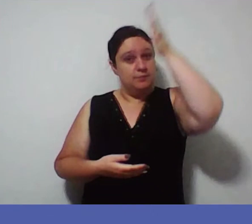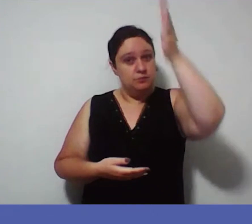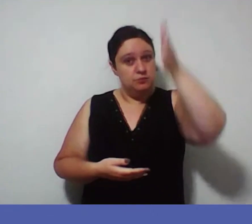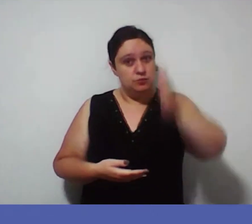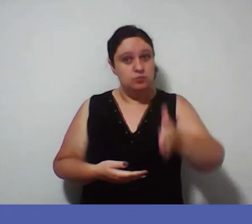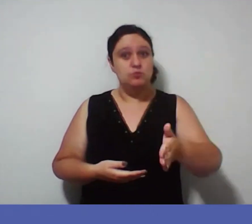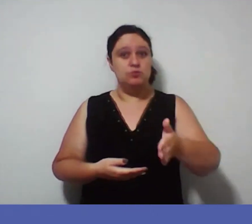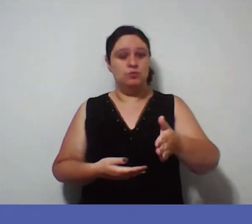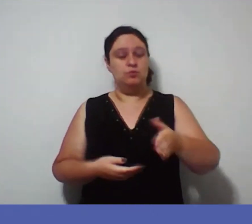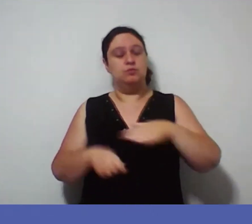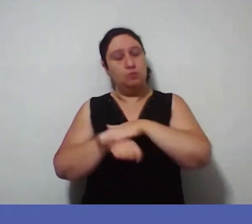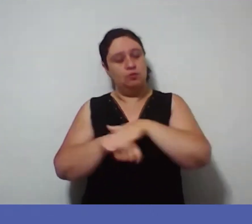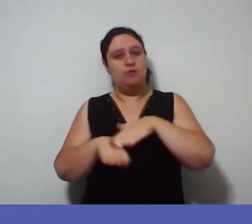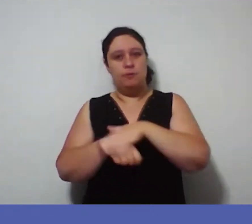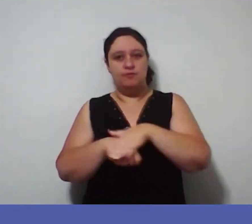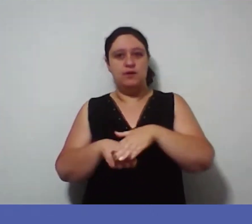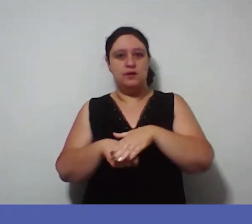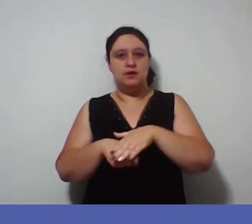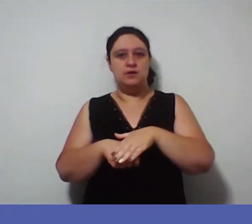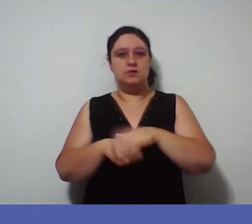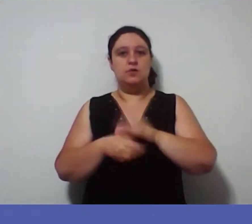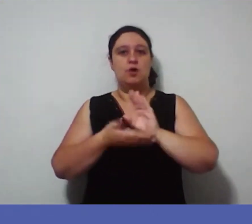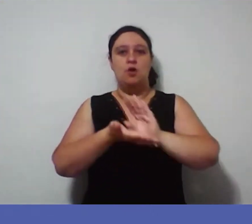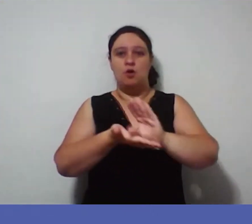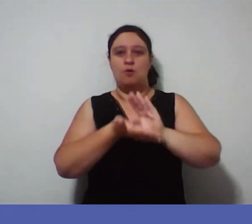dinâmica não é motivada pelo ganhar dinheiro.